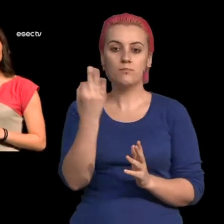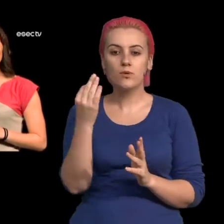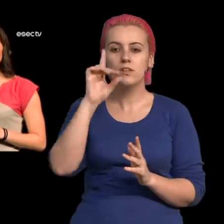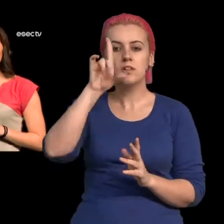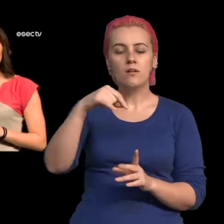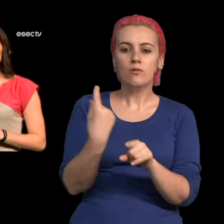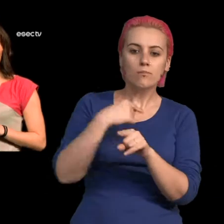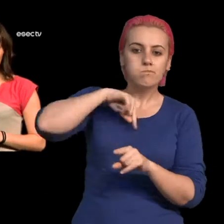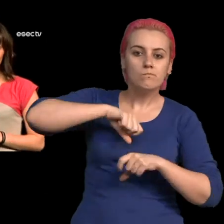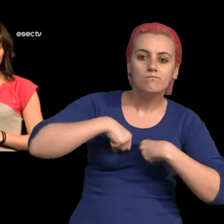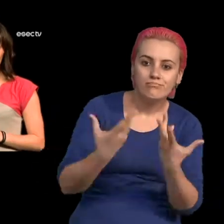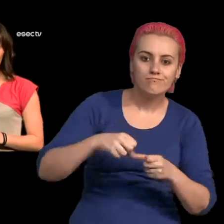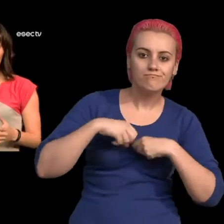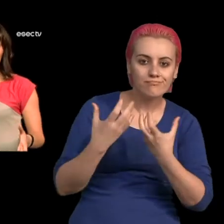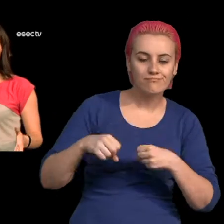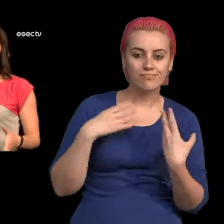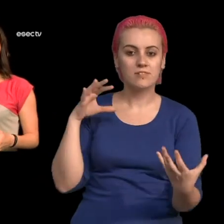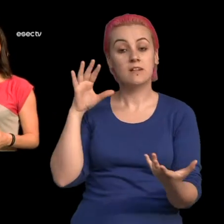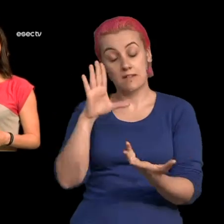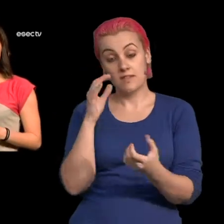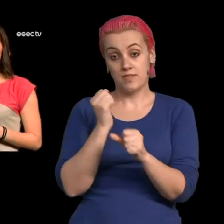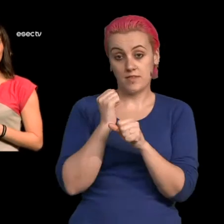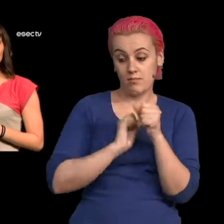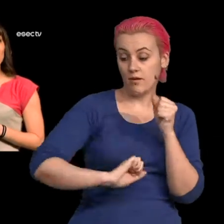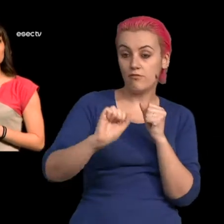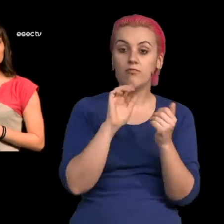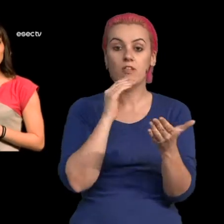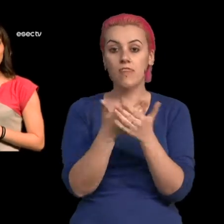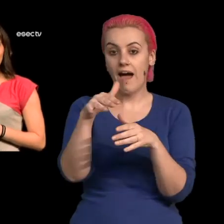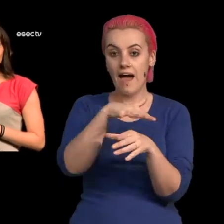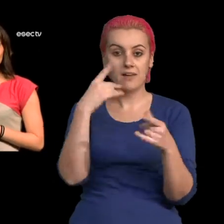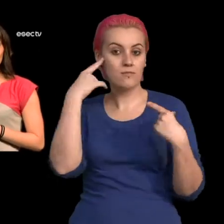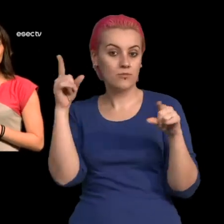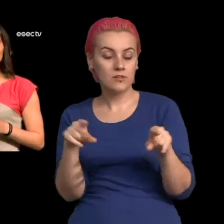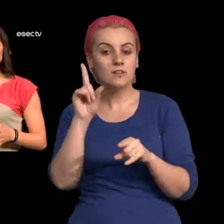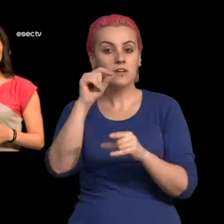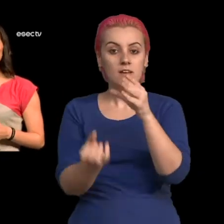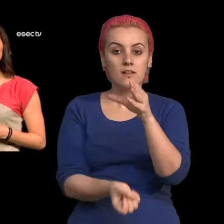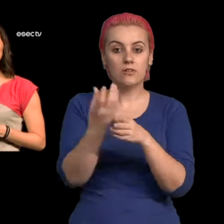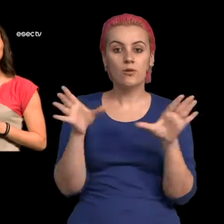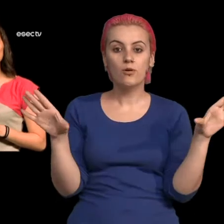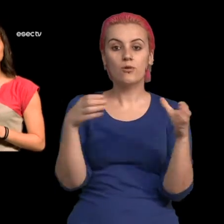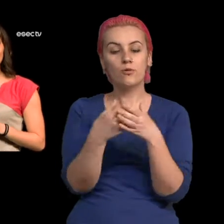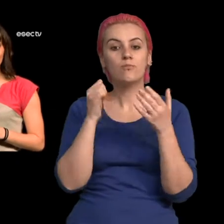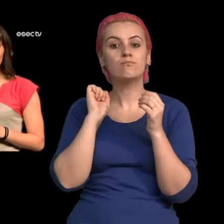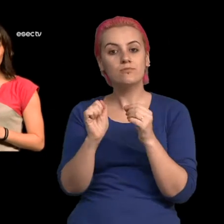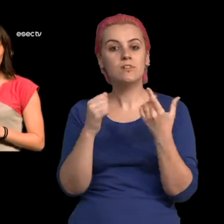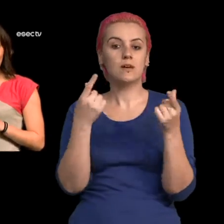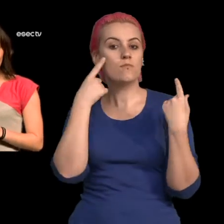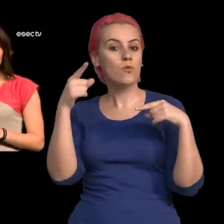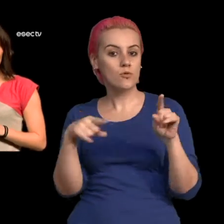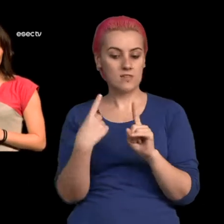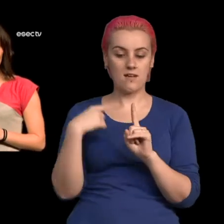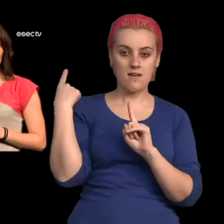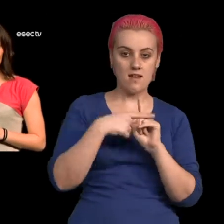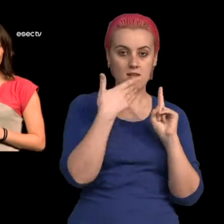componente performativo em tudo o que fazia. As suas performances levaram-no à música, tendo sido fundador do grupo Repórter Estrábico